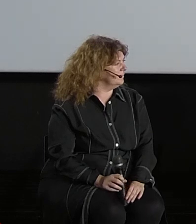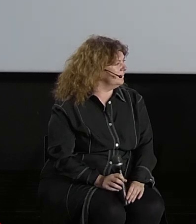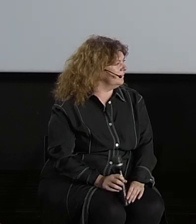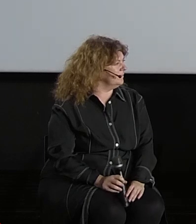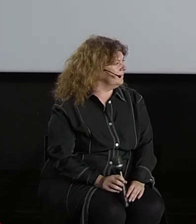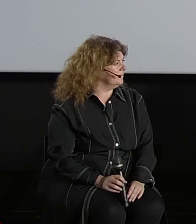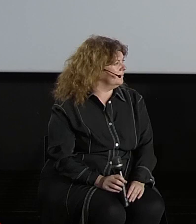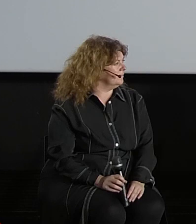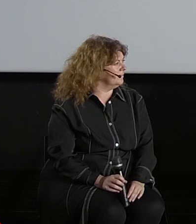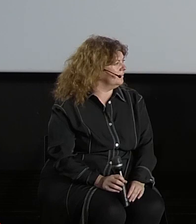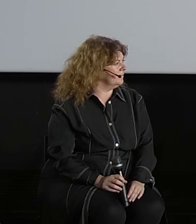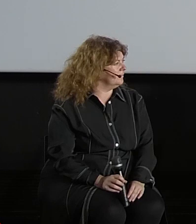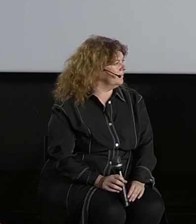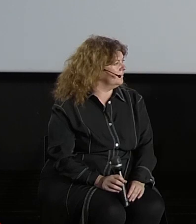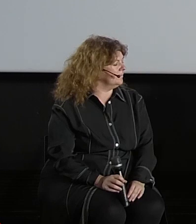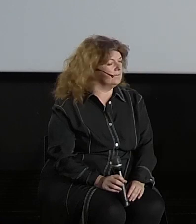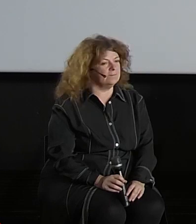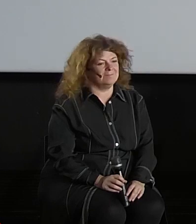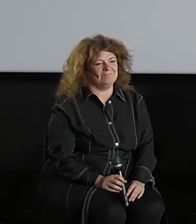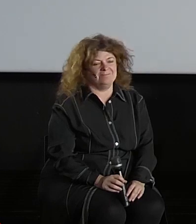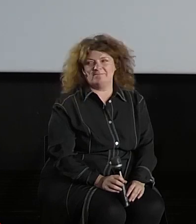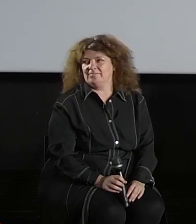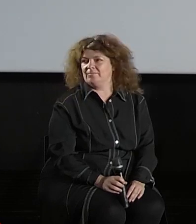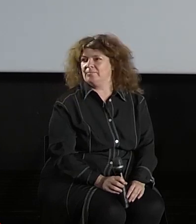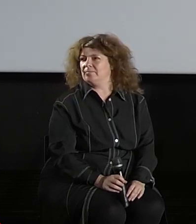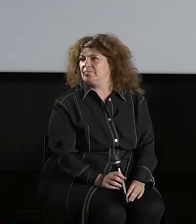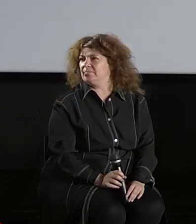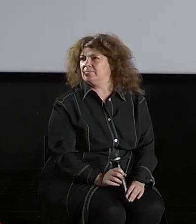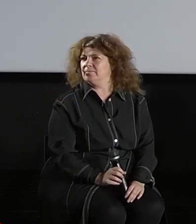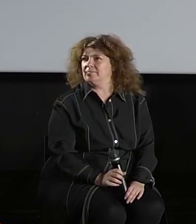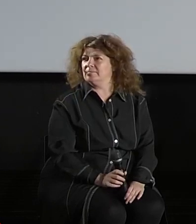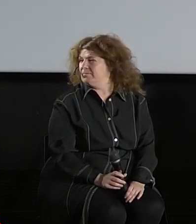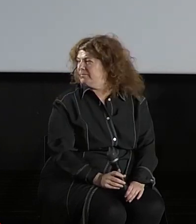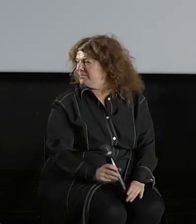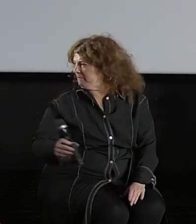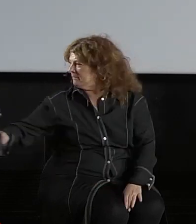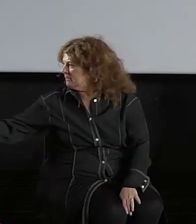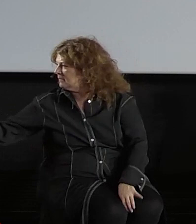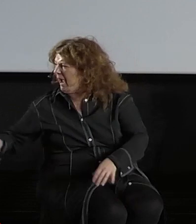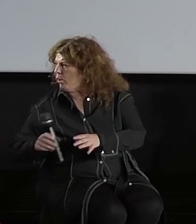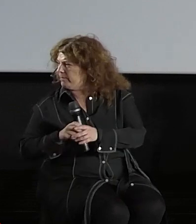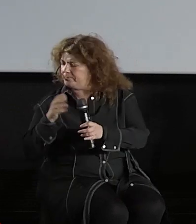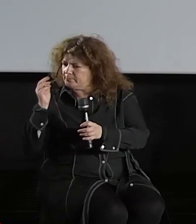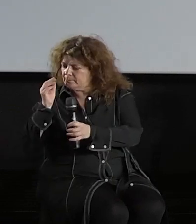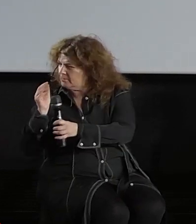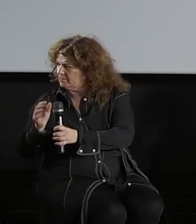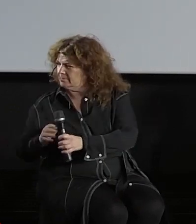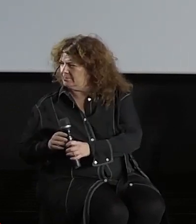contrario no ostra me piro que no S como relacionarme con esta persona no entonces bueno es una